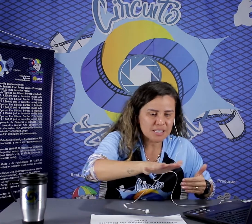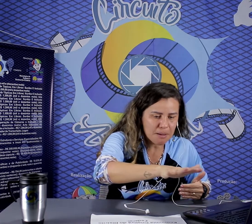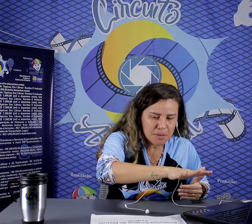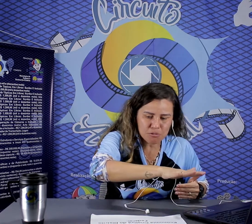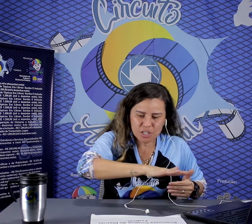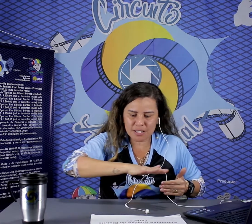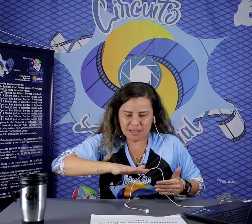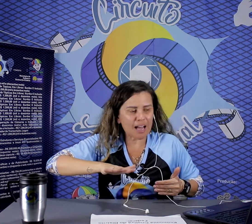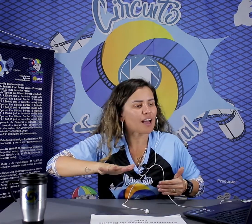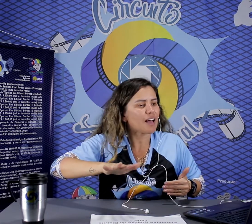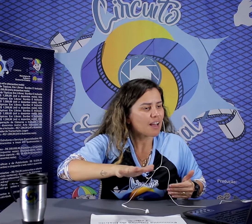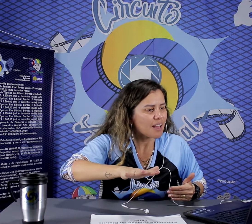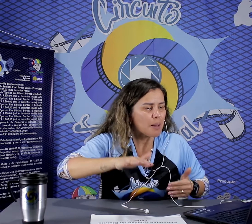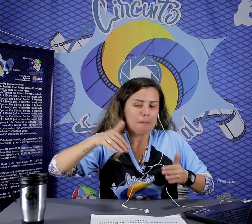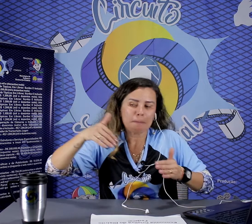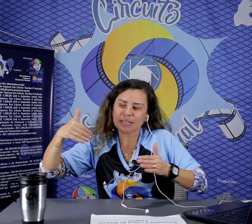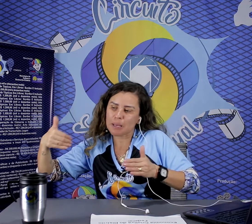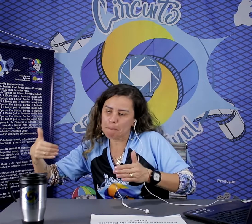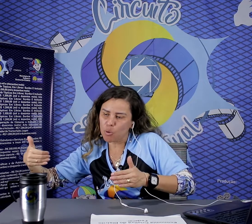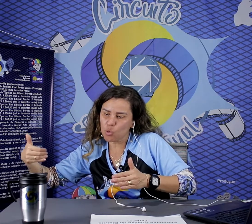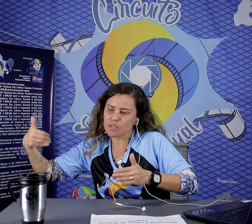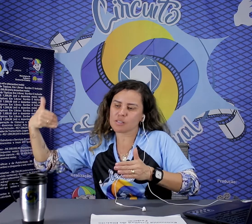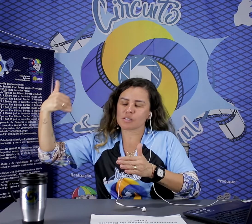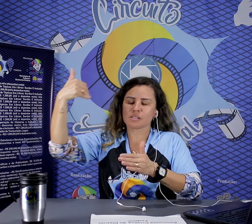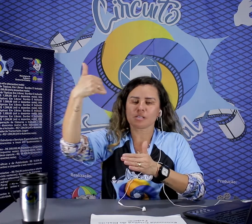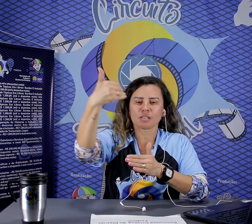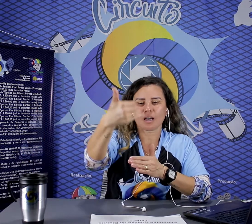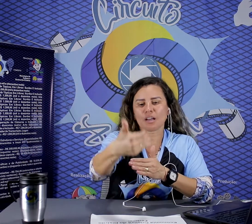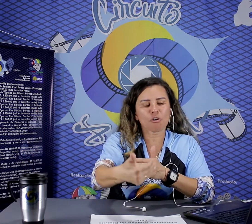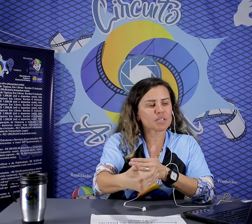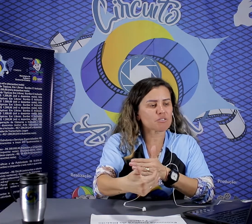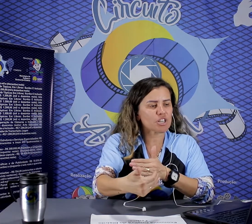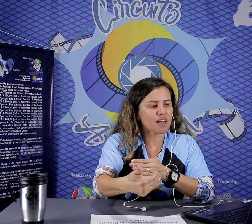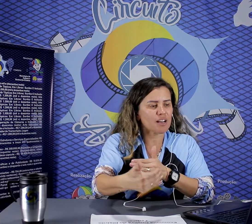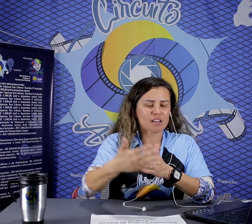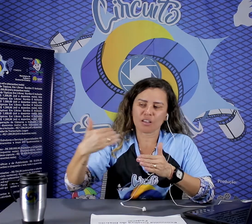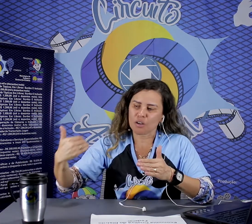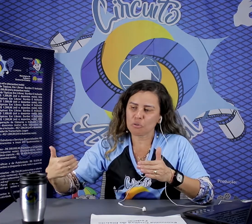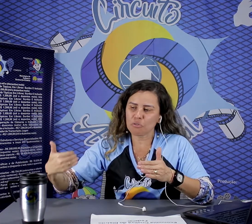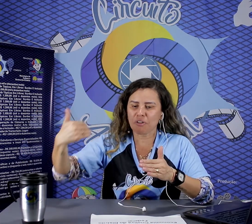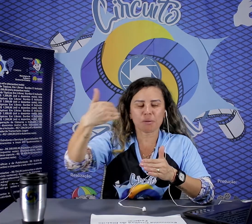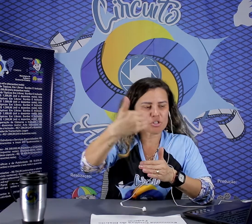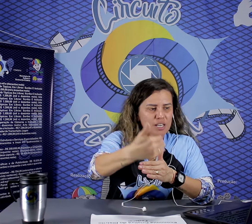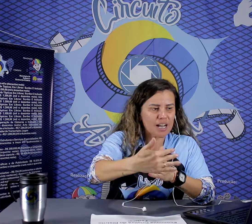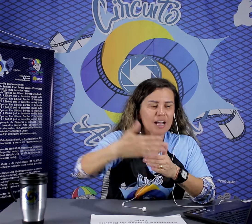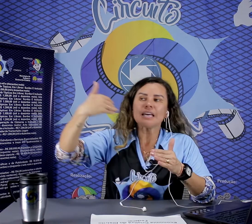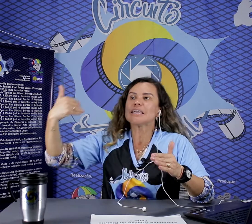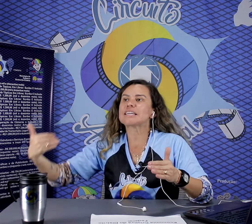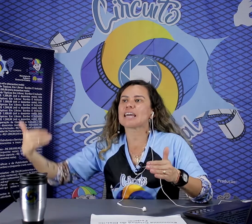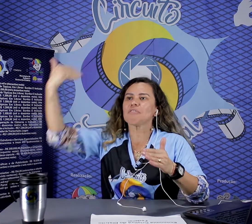saber onde ele está para depois a informação chegar, o verbo chegar. E quem foi esse